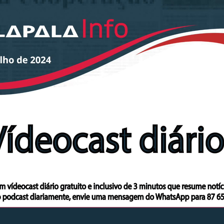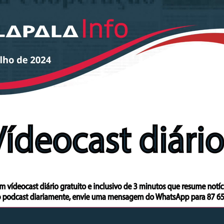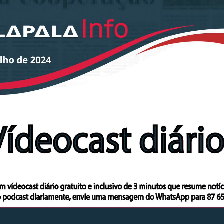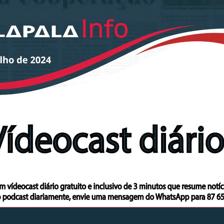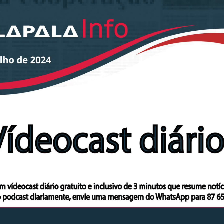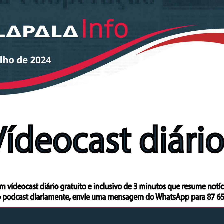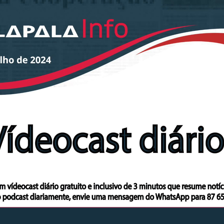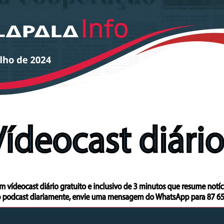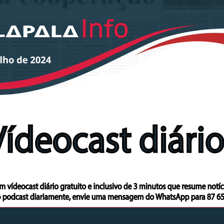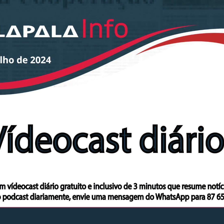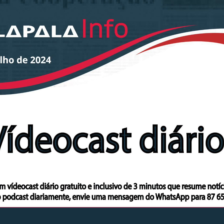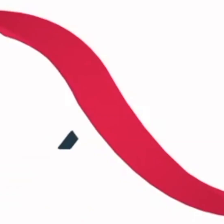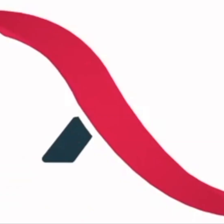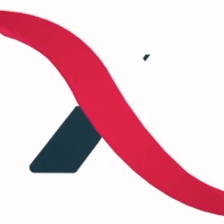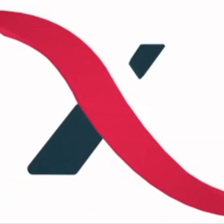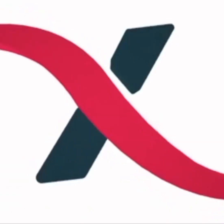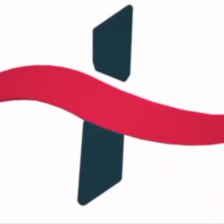XipalapalaInfo, edição 30 de julho.